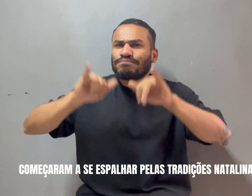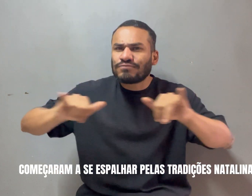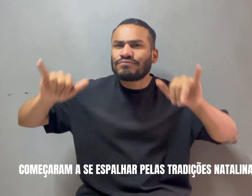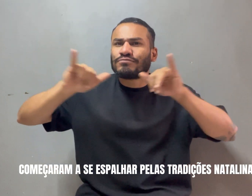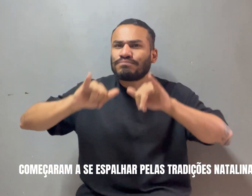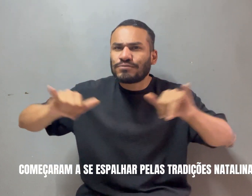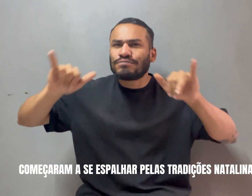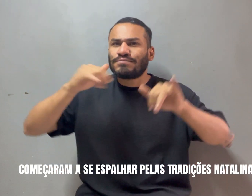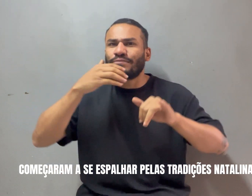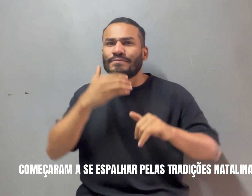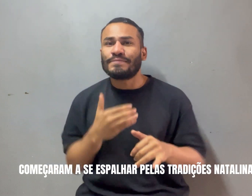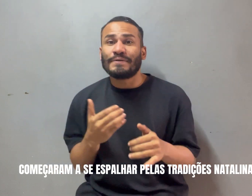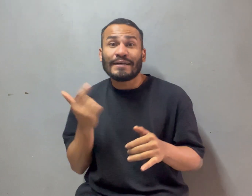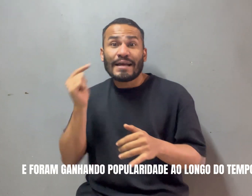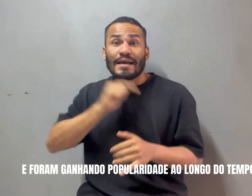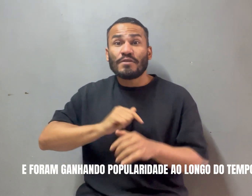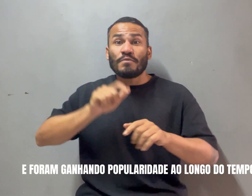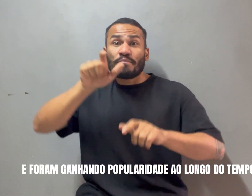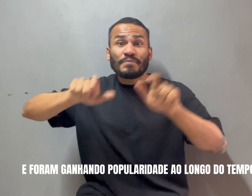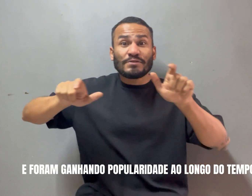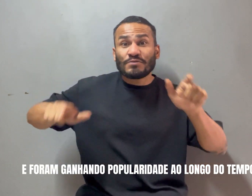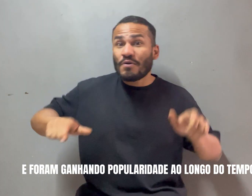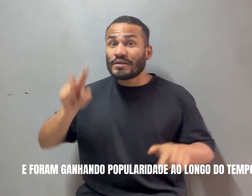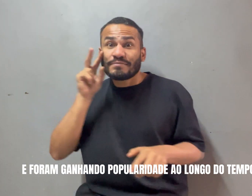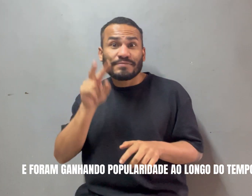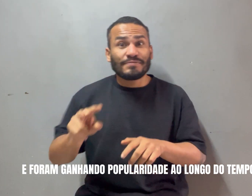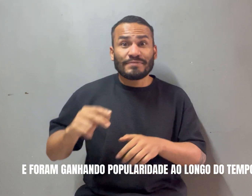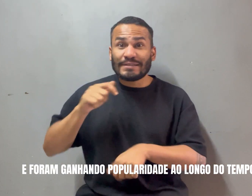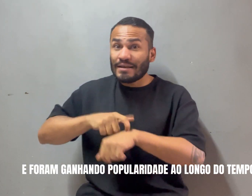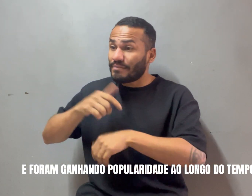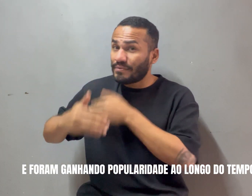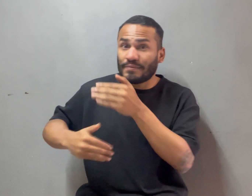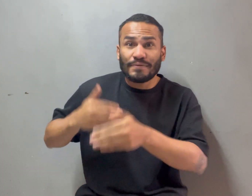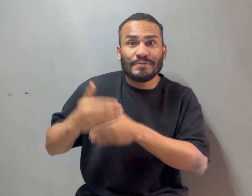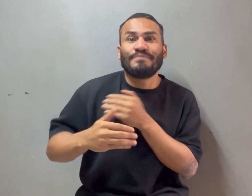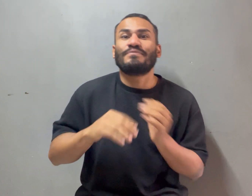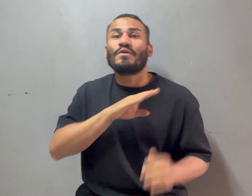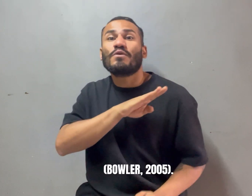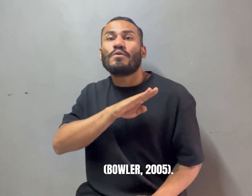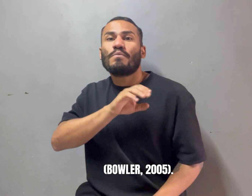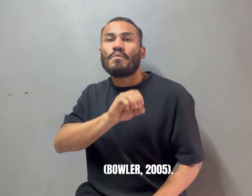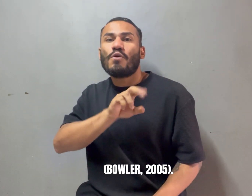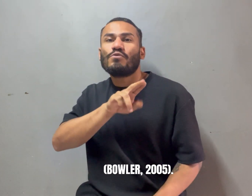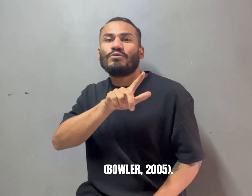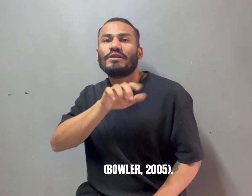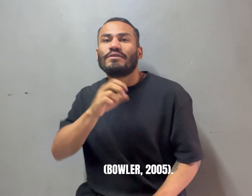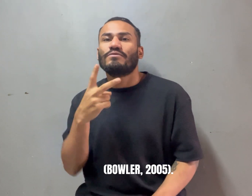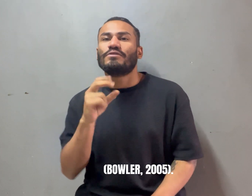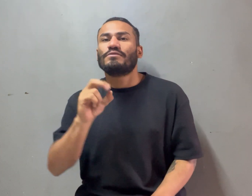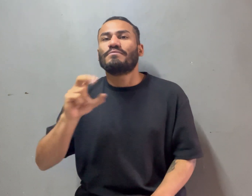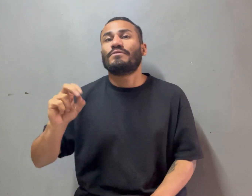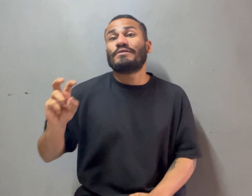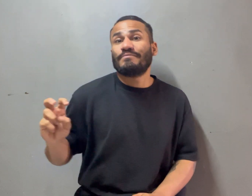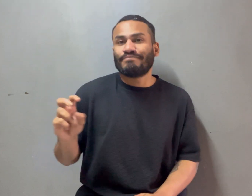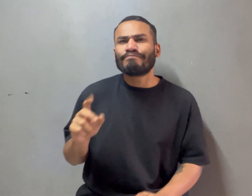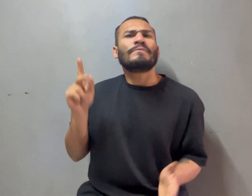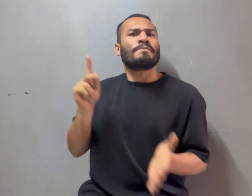pelas tradições natalinas e foram ganhando popularidade ao longo do tempo. Bowler, 2005.